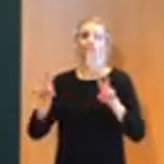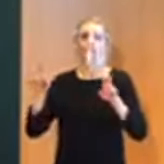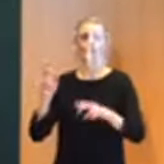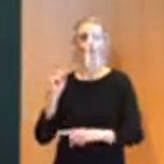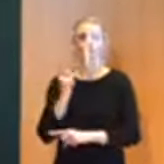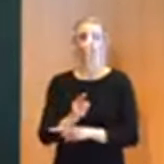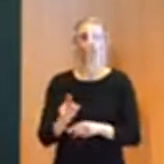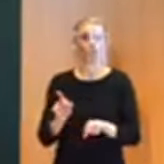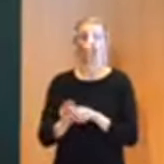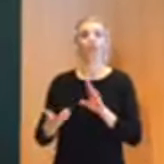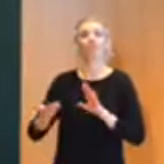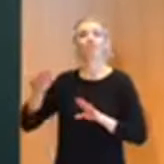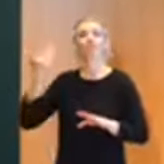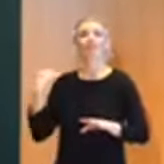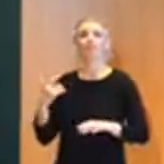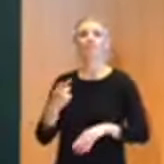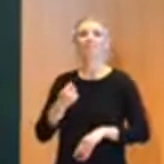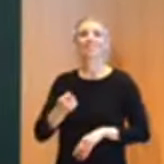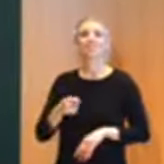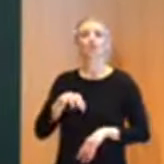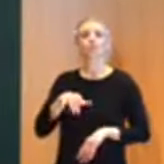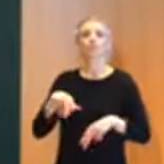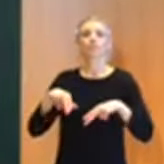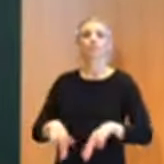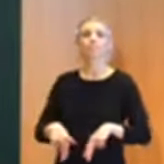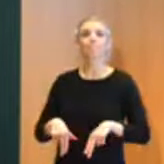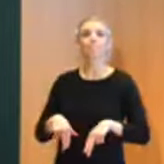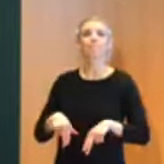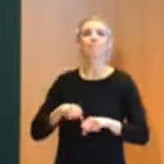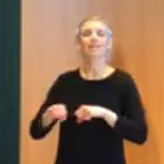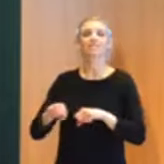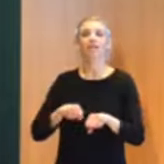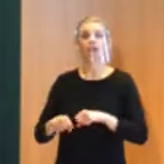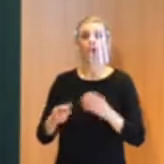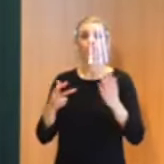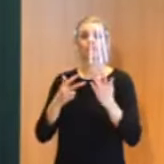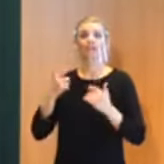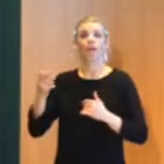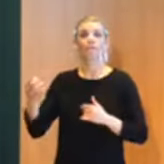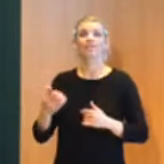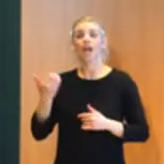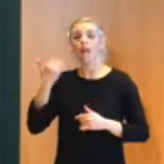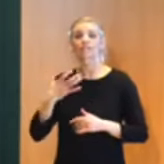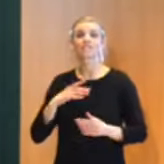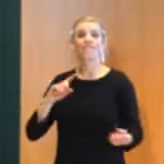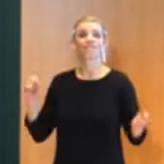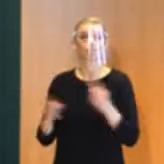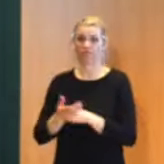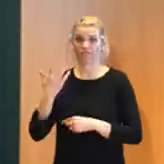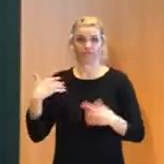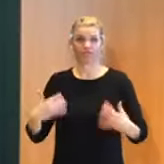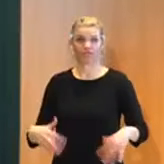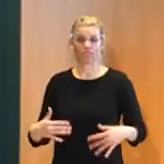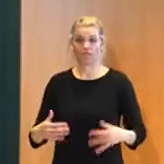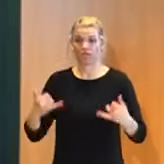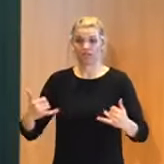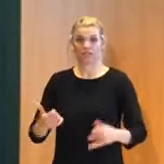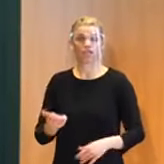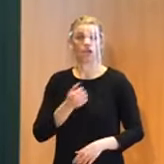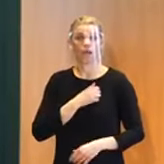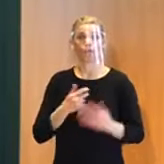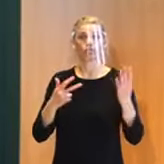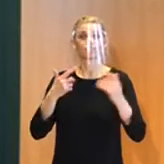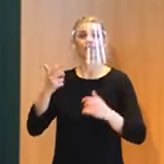Fico bol premiérom v najhorších časoch, že 82% voličov chcelo jeho výmenu. Ale dnes to tak je. 82%